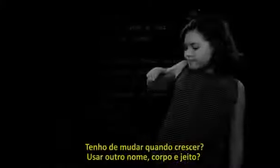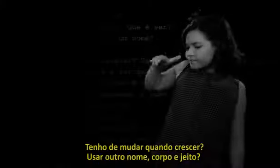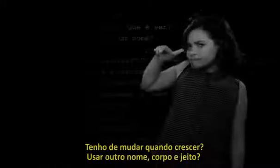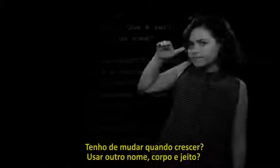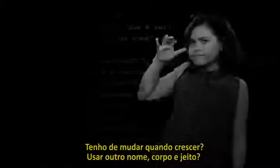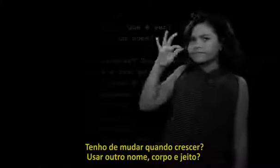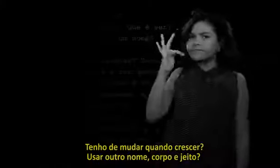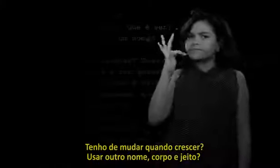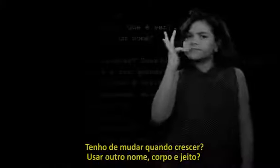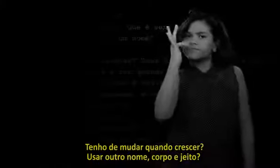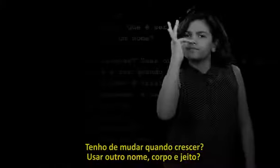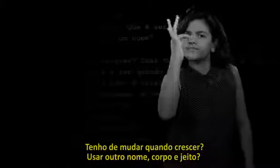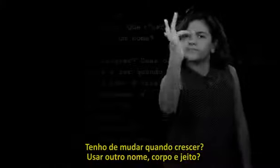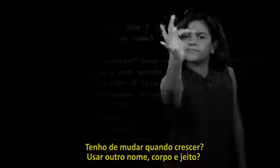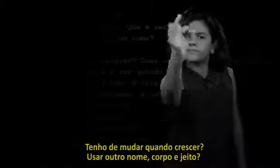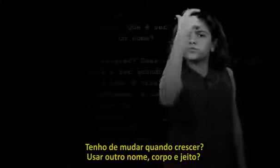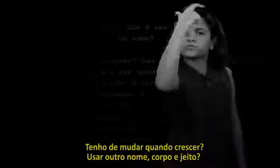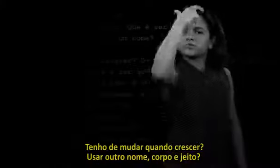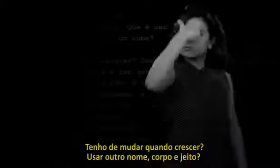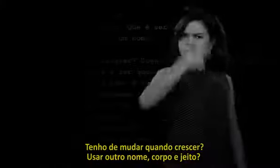Tenho de mudar quando crescer?